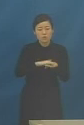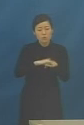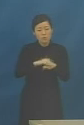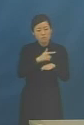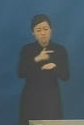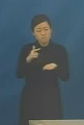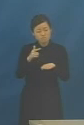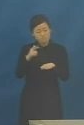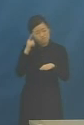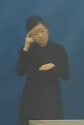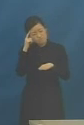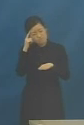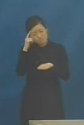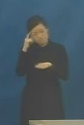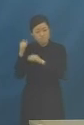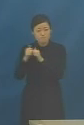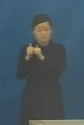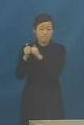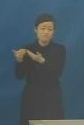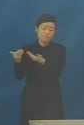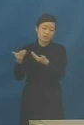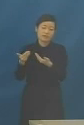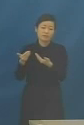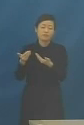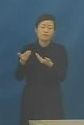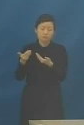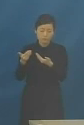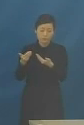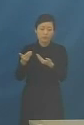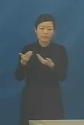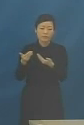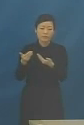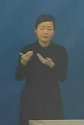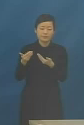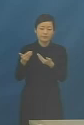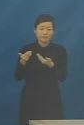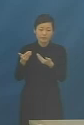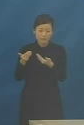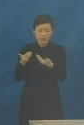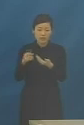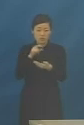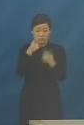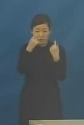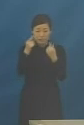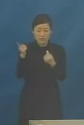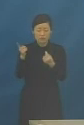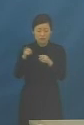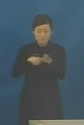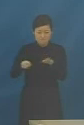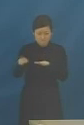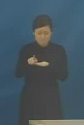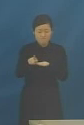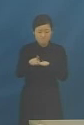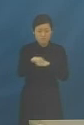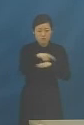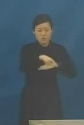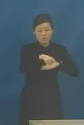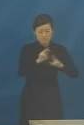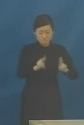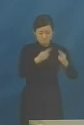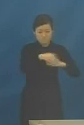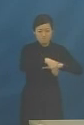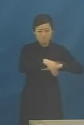ましてそれとダークが真っ先にこういうあの外来を作ろうという風に動いていただき